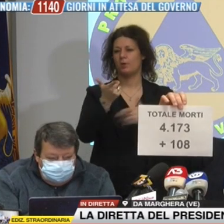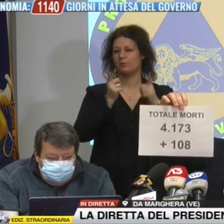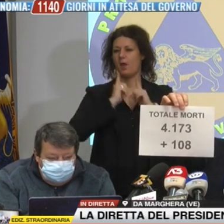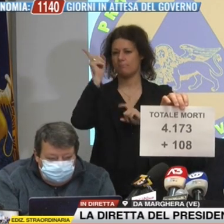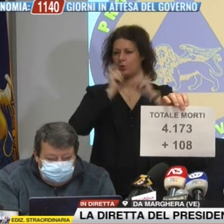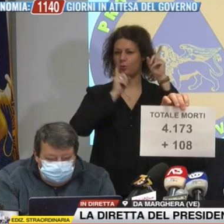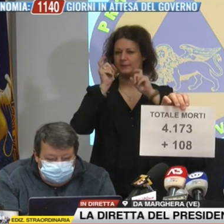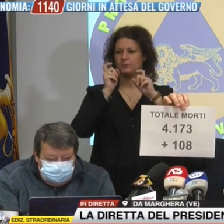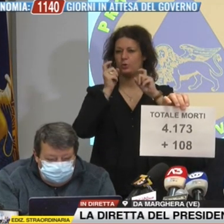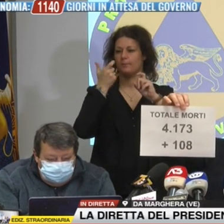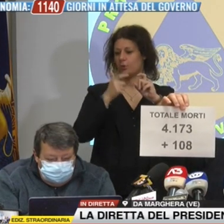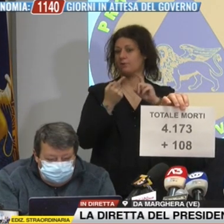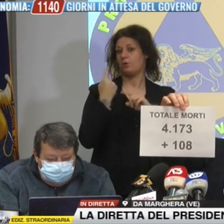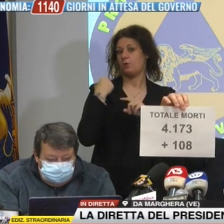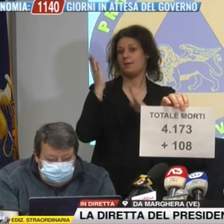preoccupante, 108,